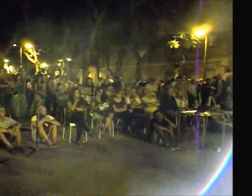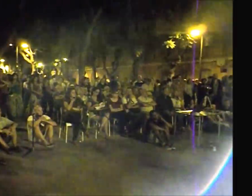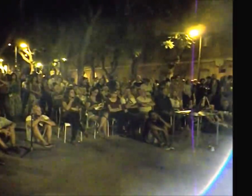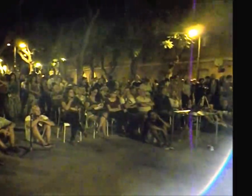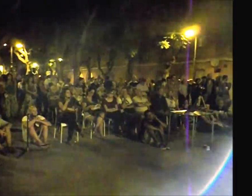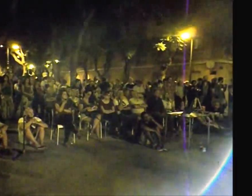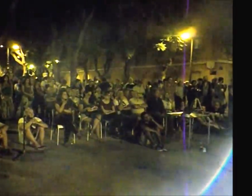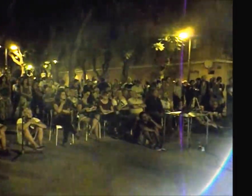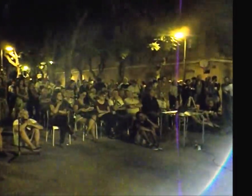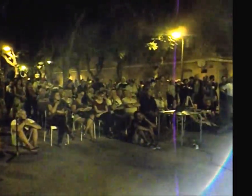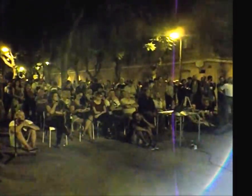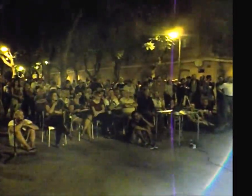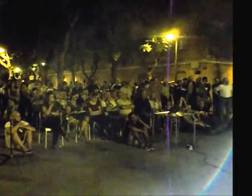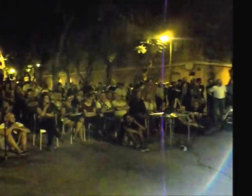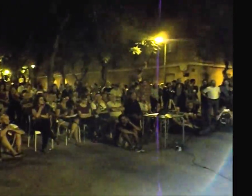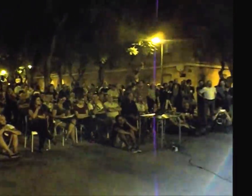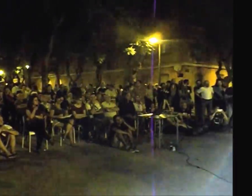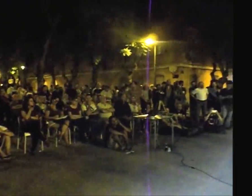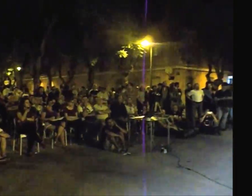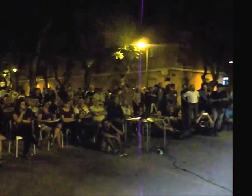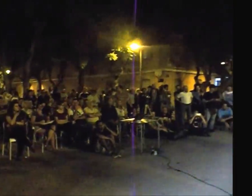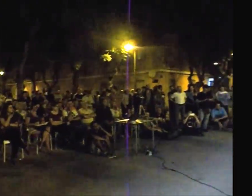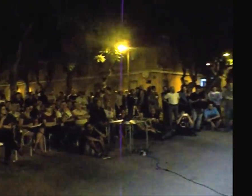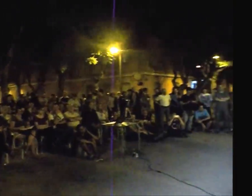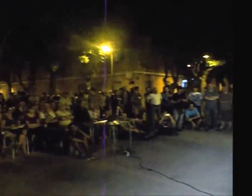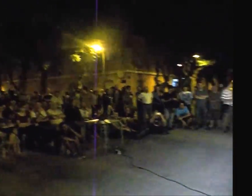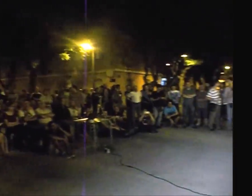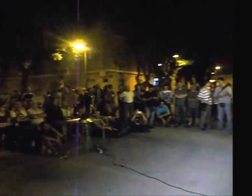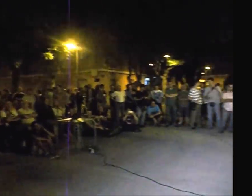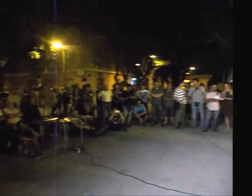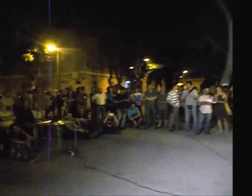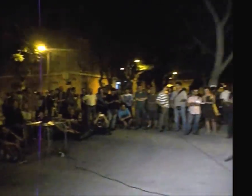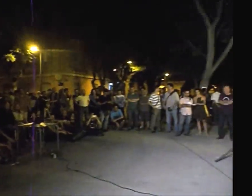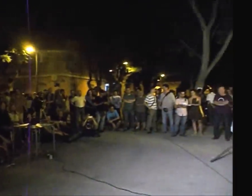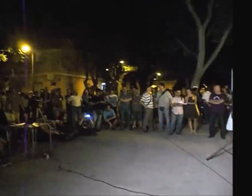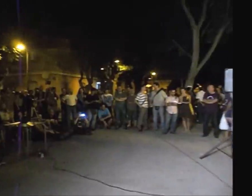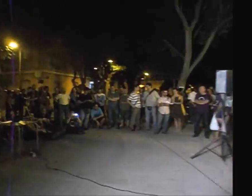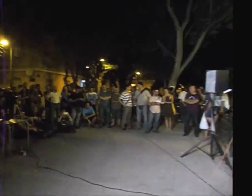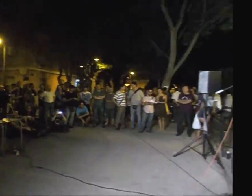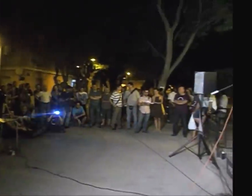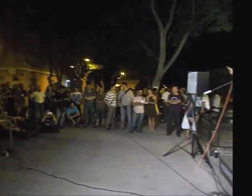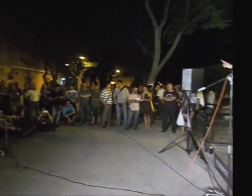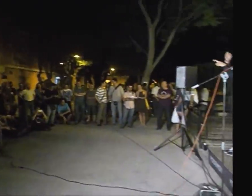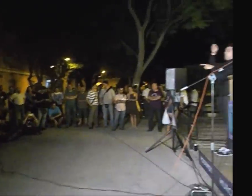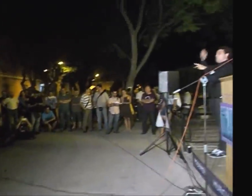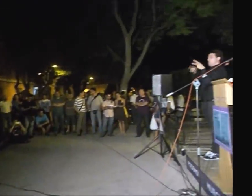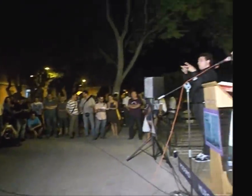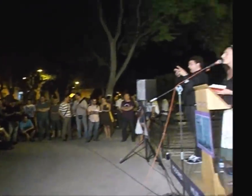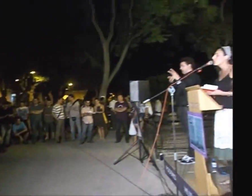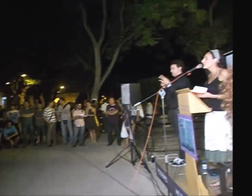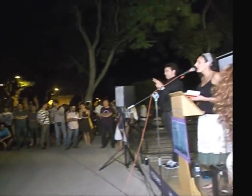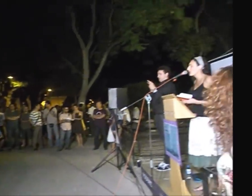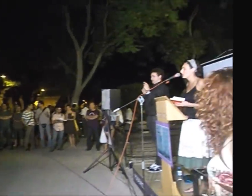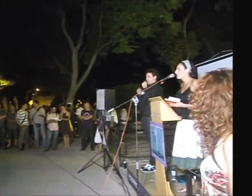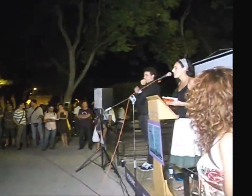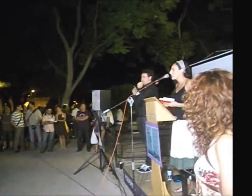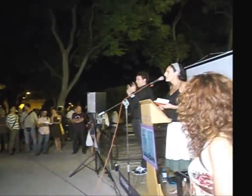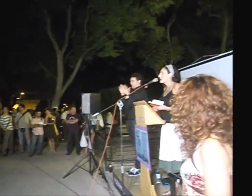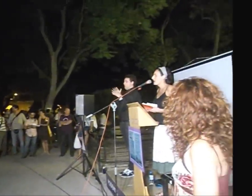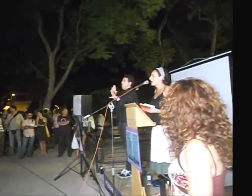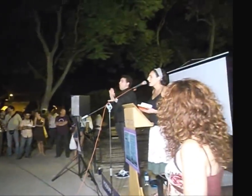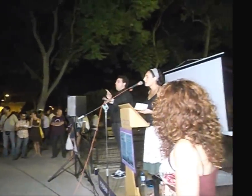en otras zonas, en la zona de Cisjordania, donde no han caído bombas esta vez, sufren todos los días una continua